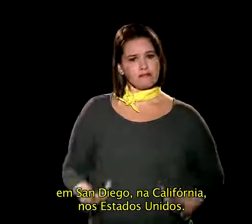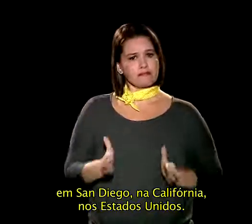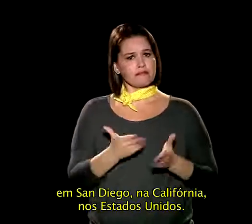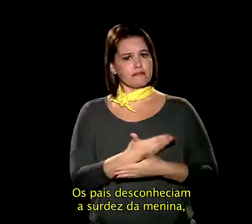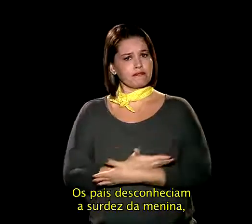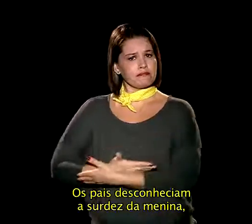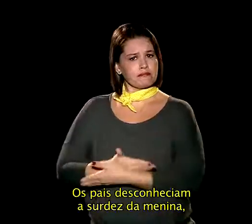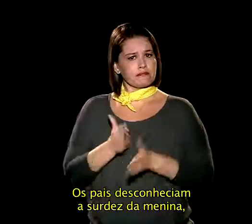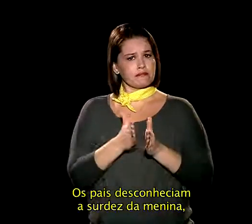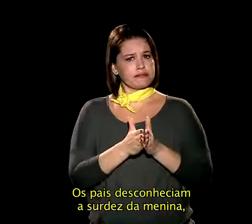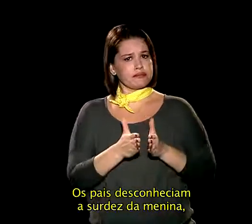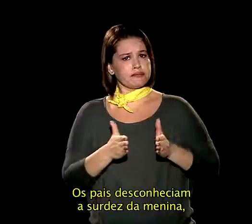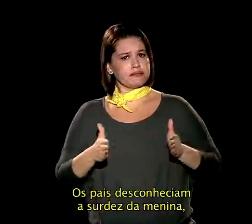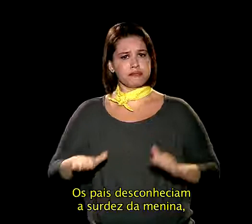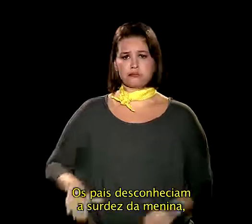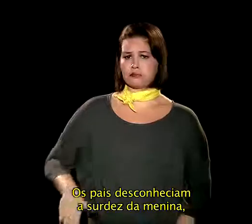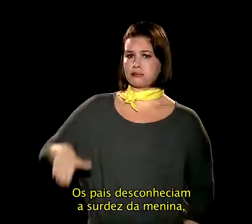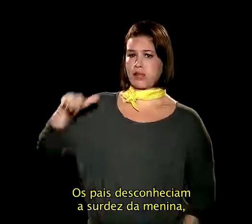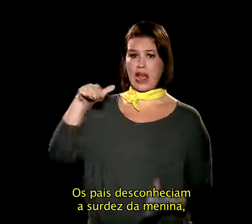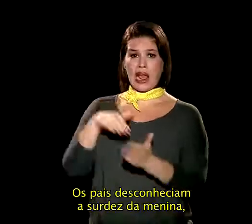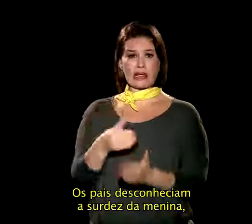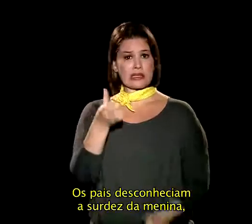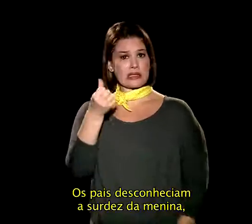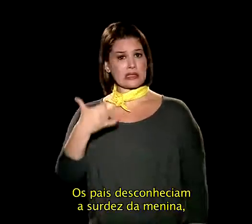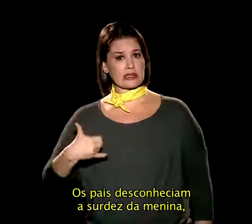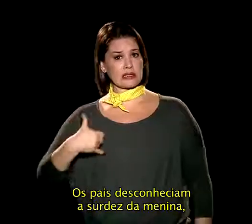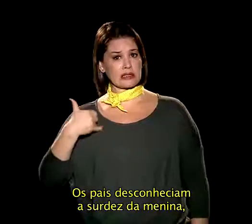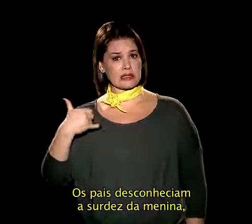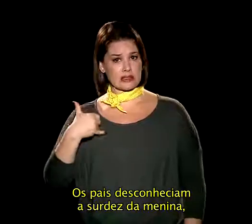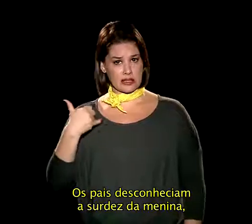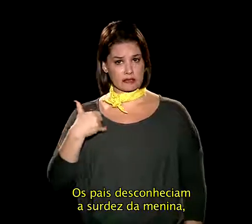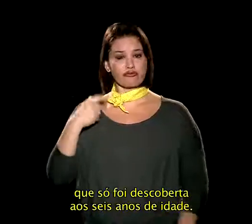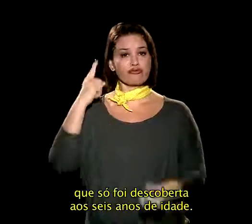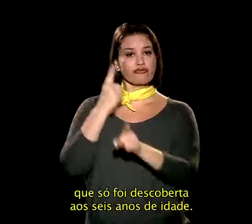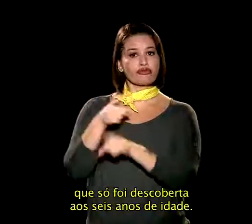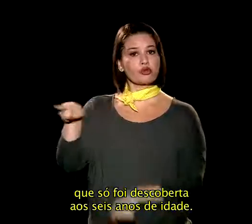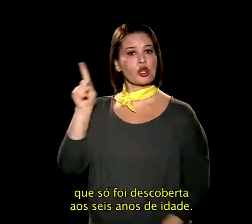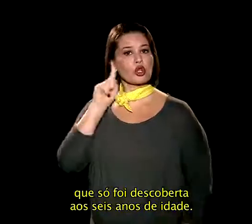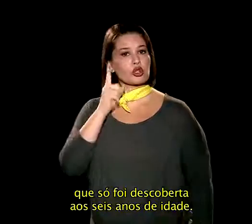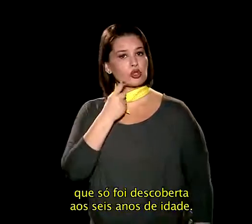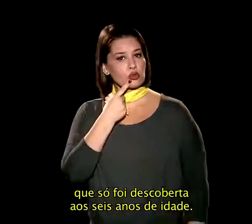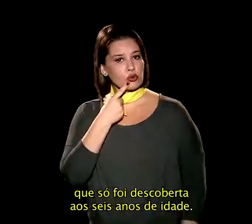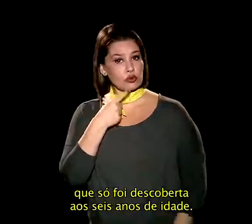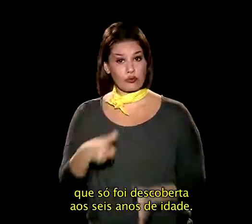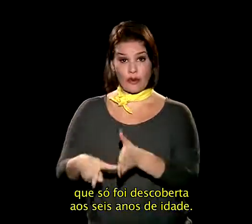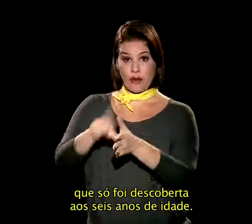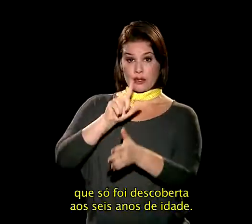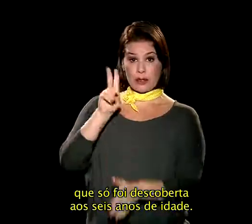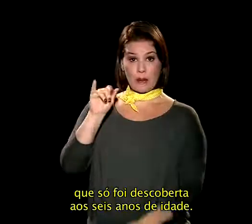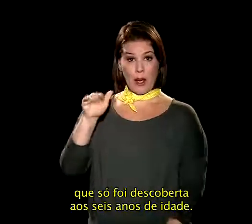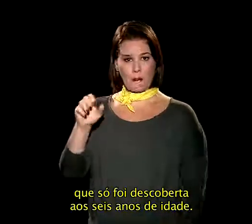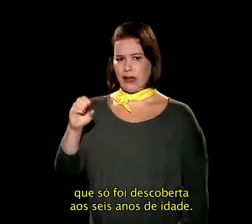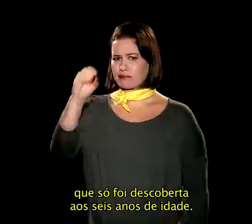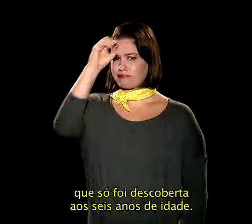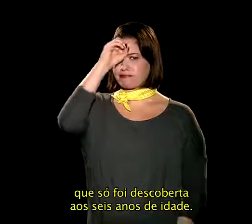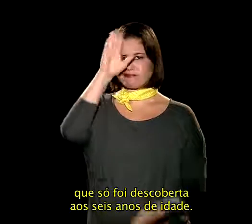Os pais desconheciam a surdez da menina, que só foi descoberta aos seis anos de idade.